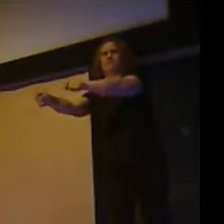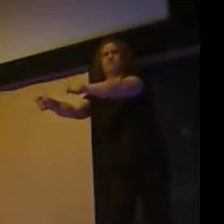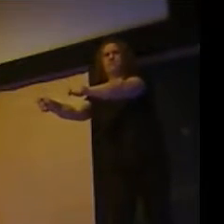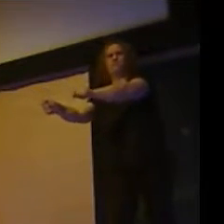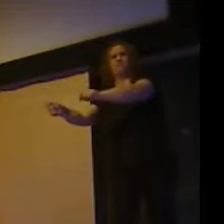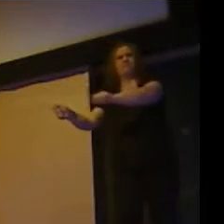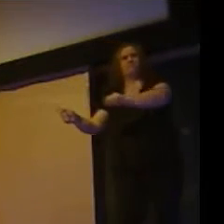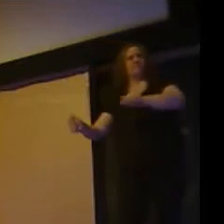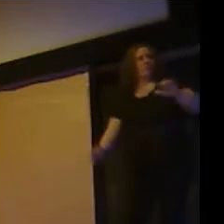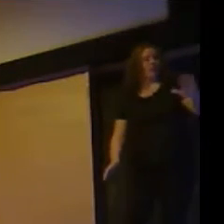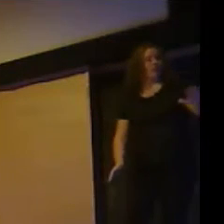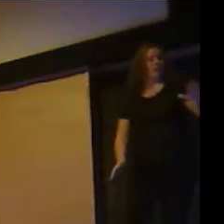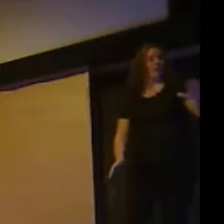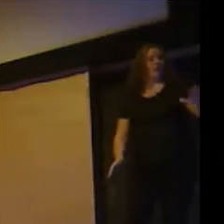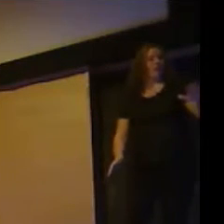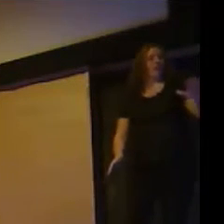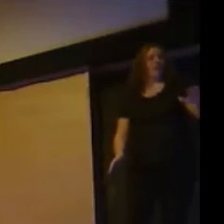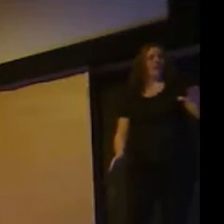caminantes.